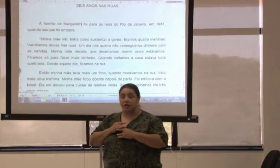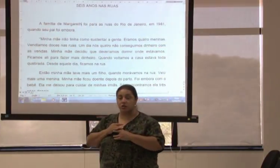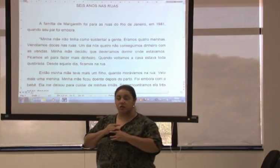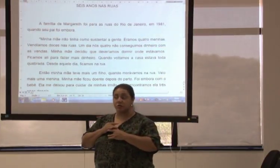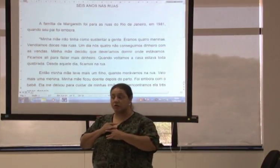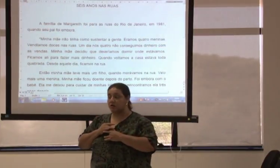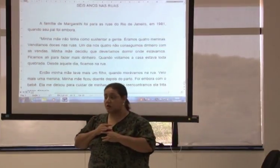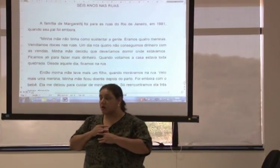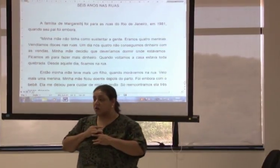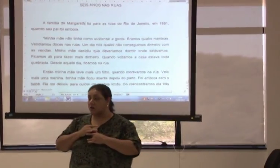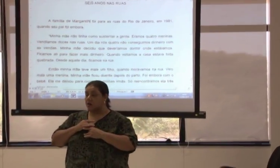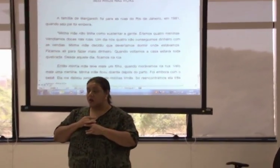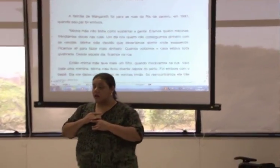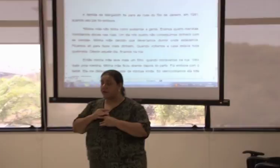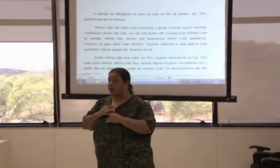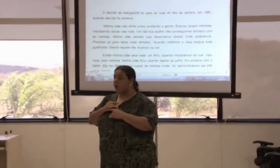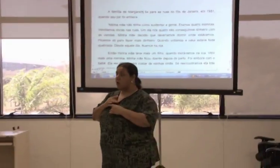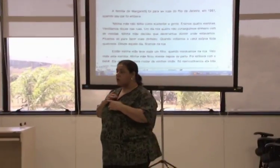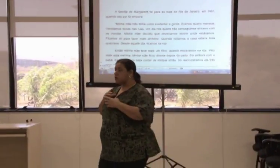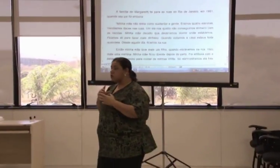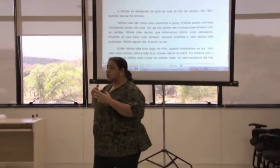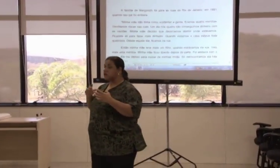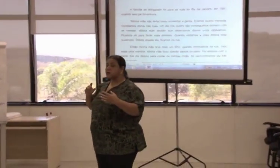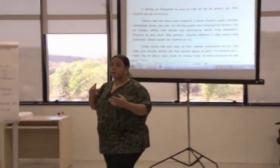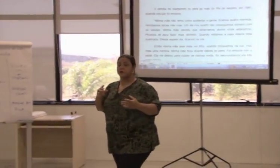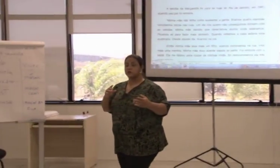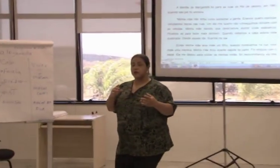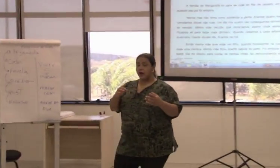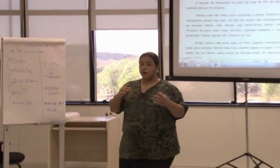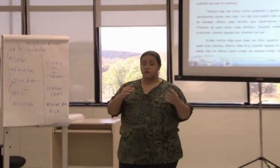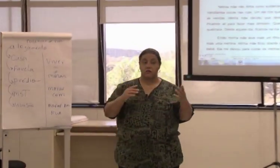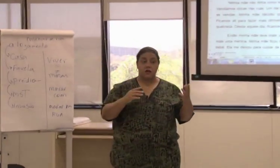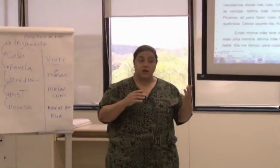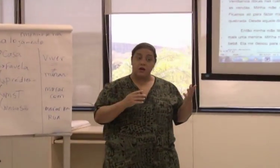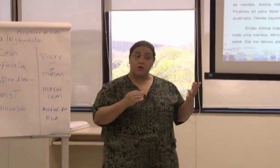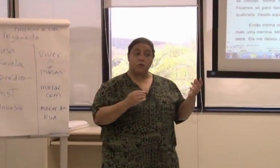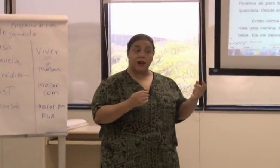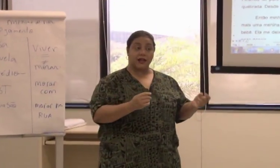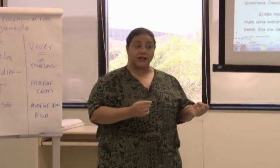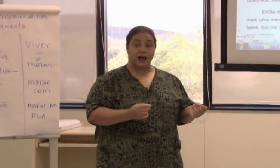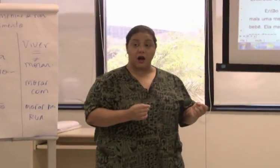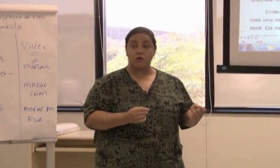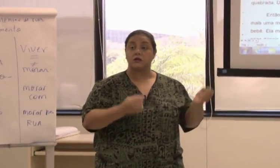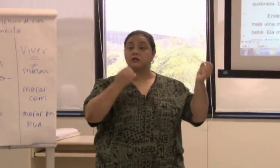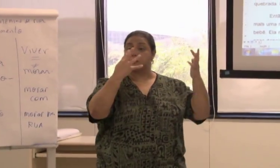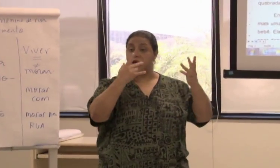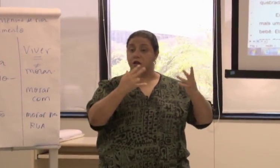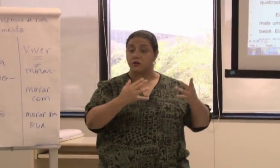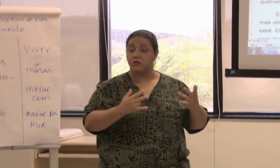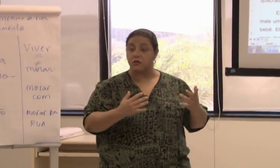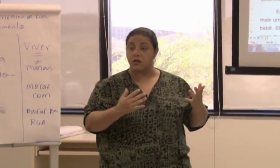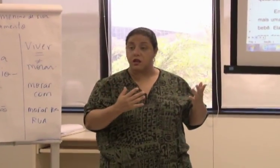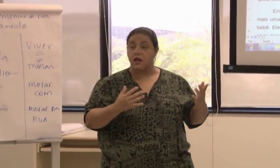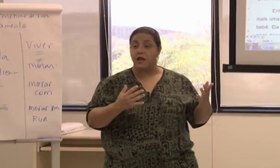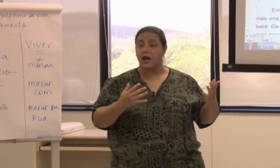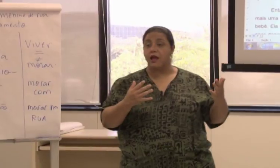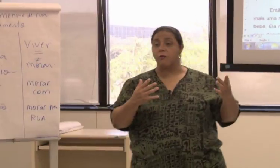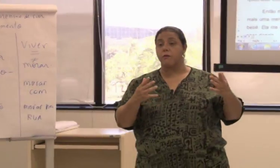Margarete. Então, tudo isso eu posso usar. Uma lateral, explicando, e aí eu me